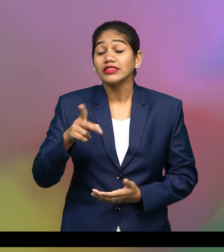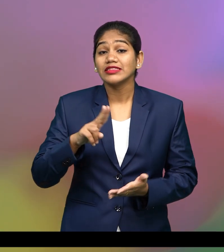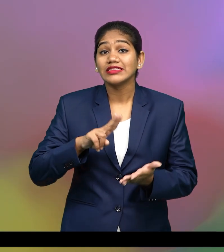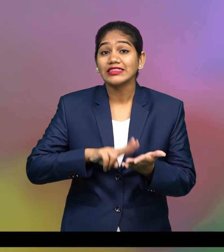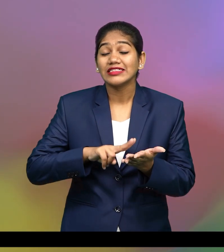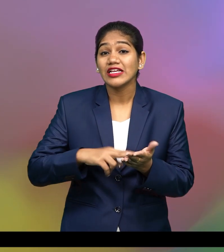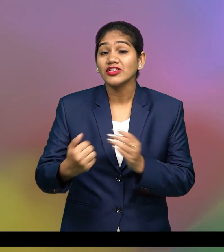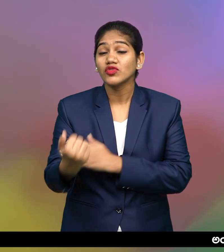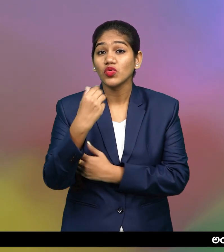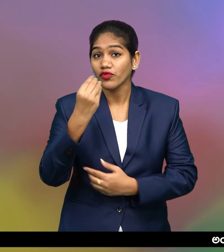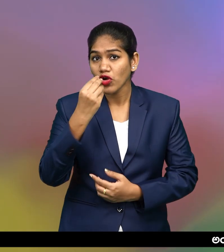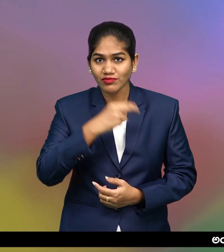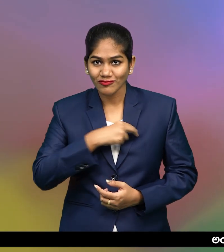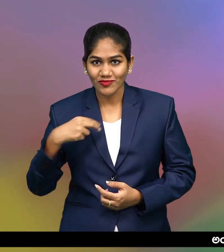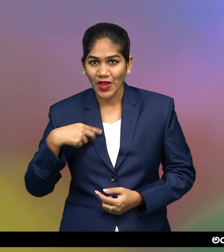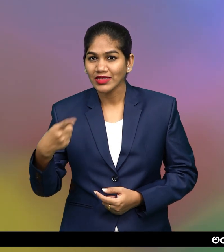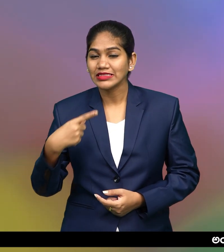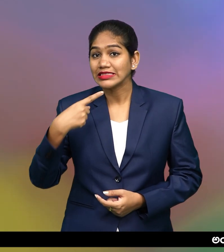సూచిస్తున్నారు. అయితే ఒక్కో వ్యక్తికి